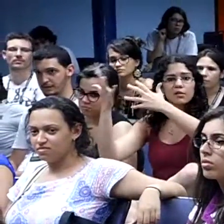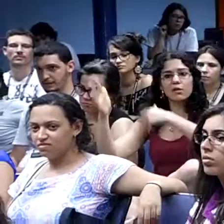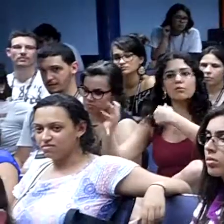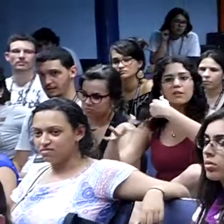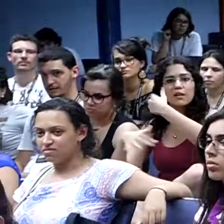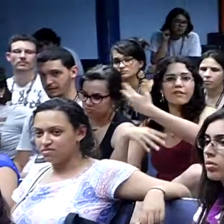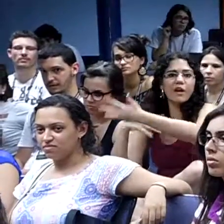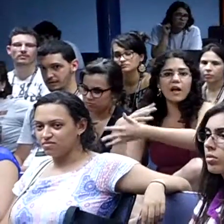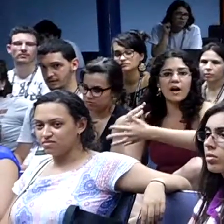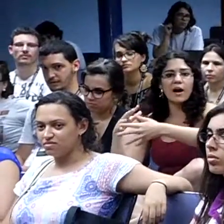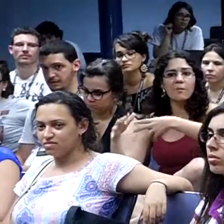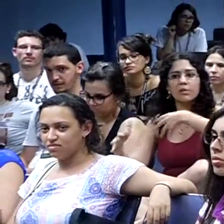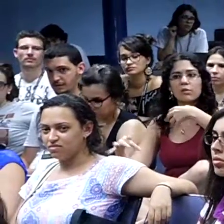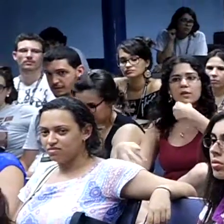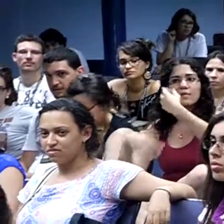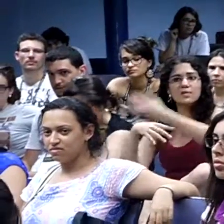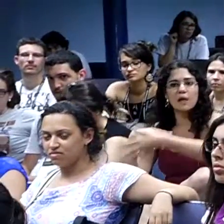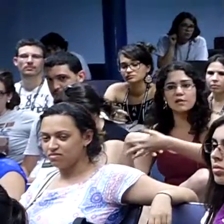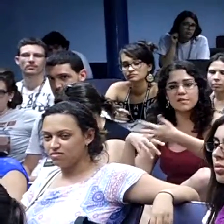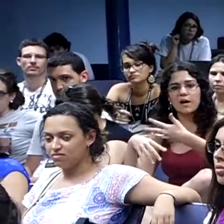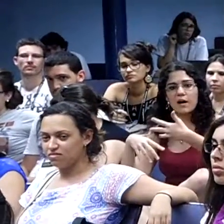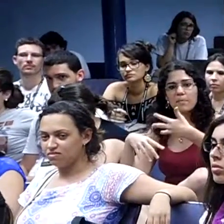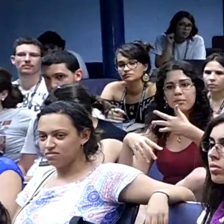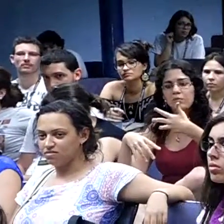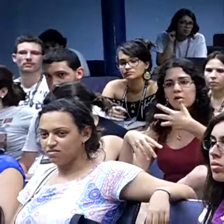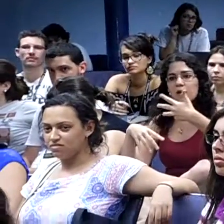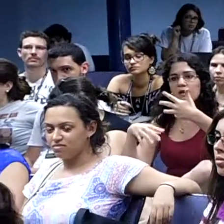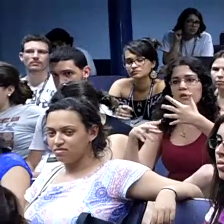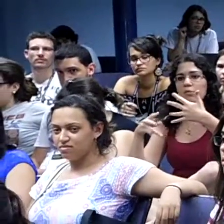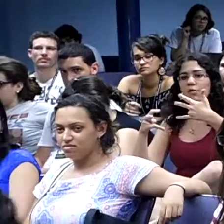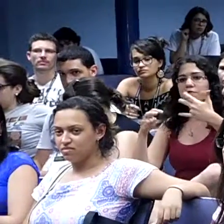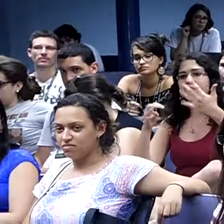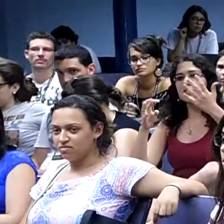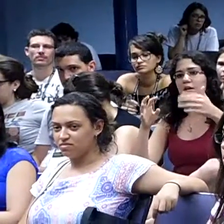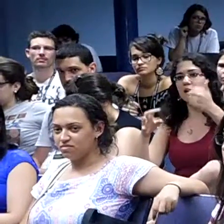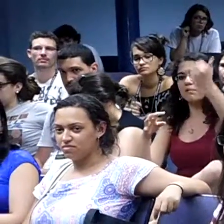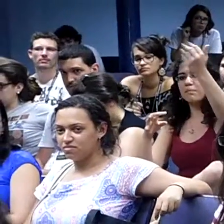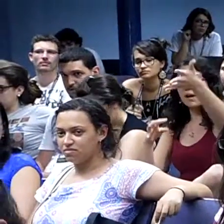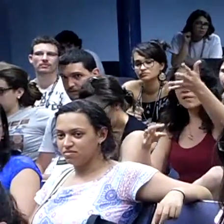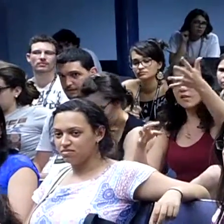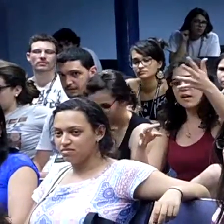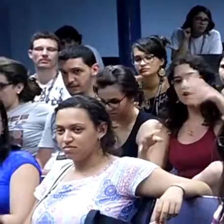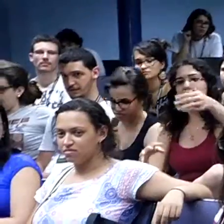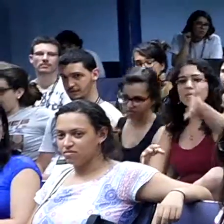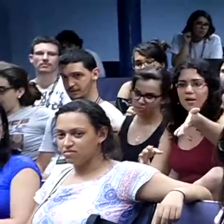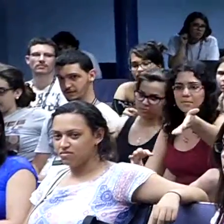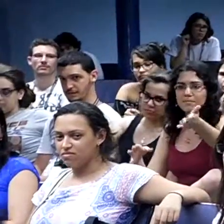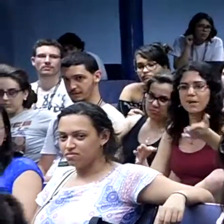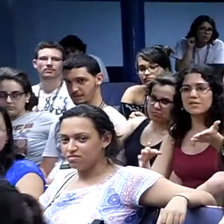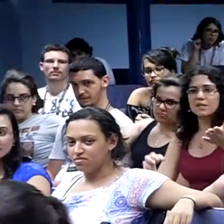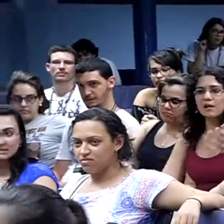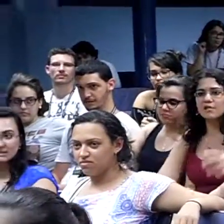ou não, tem que falar rápido, tem que sinalizar rápido. E o quão difícil é para entender e também para